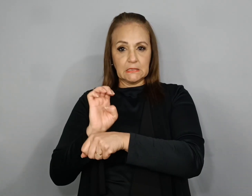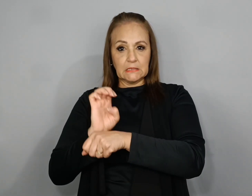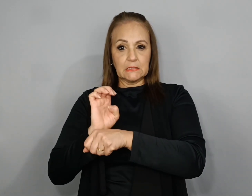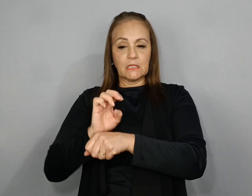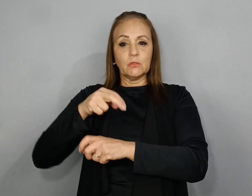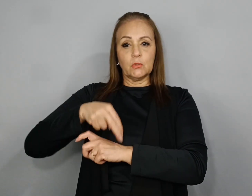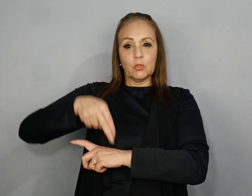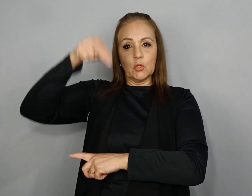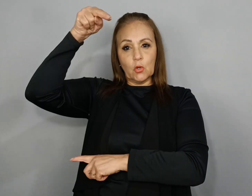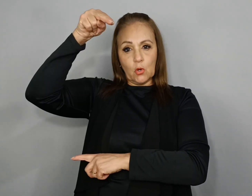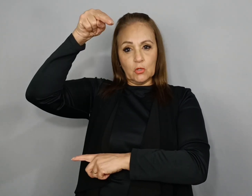Norte,